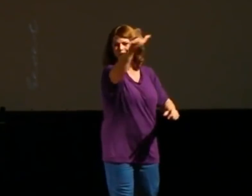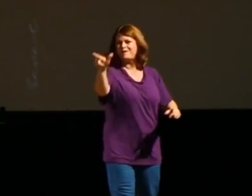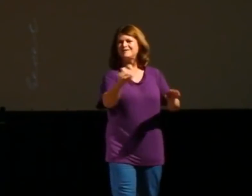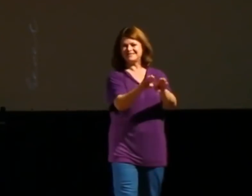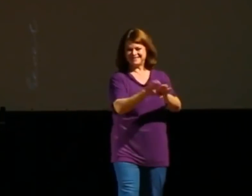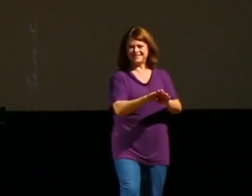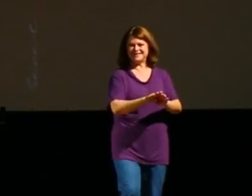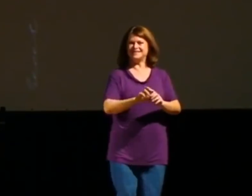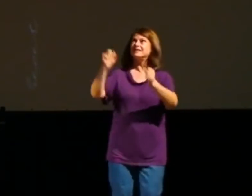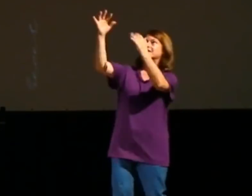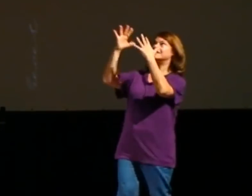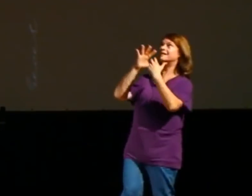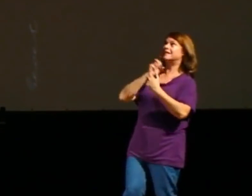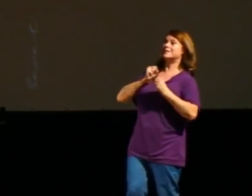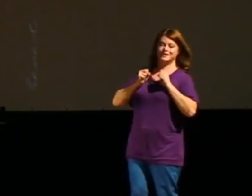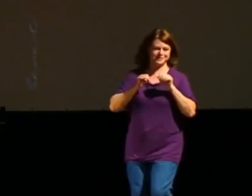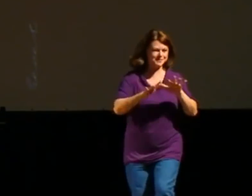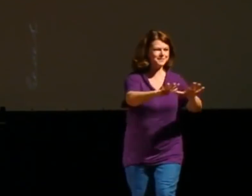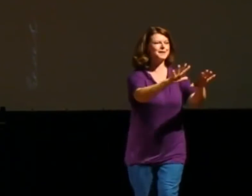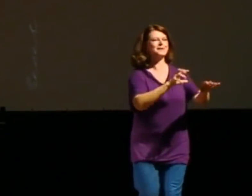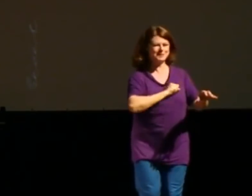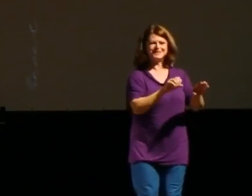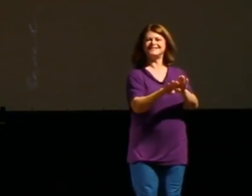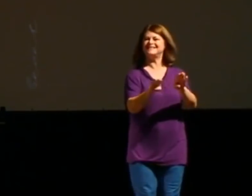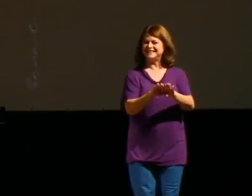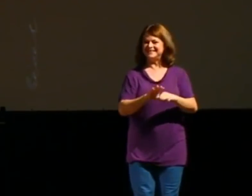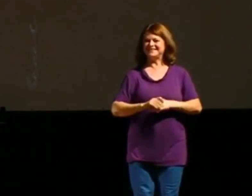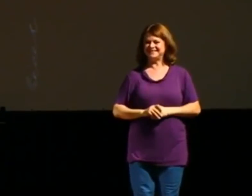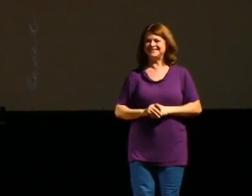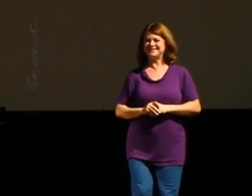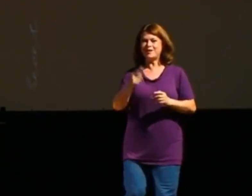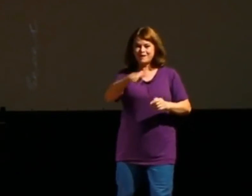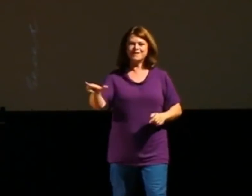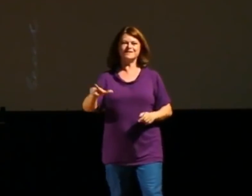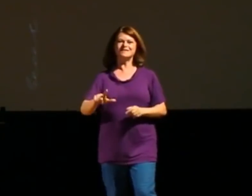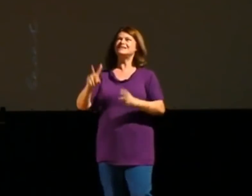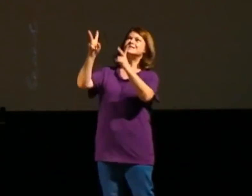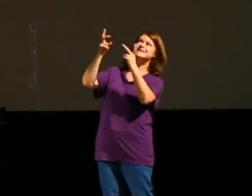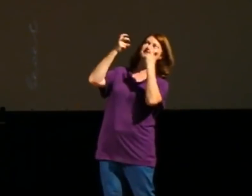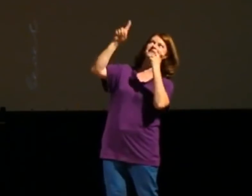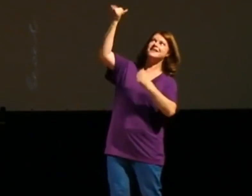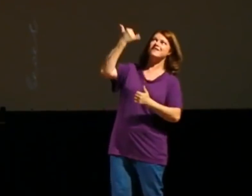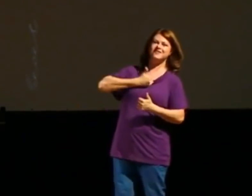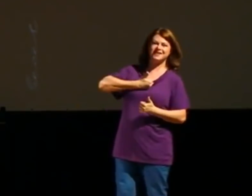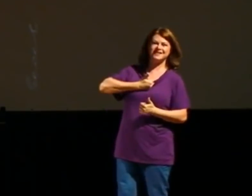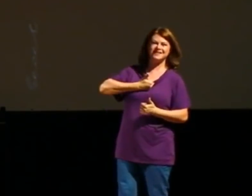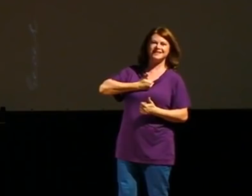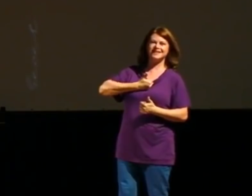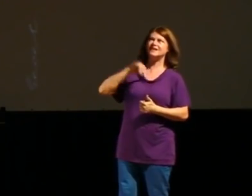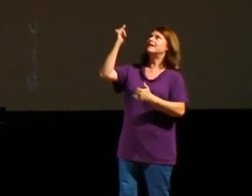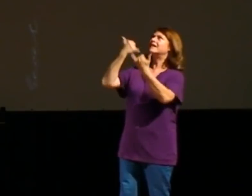também. E as pessoas possam de novo ouvir ao Senhor e falar do